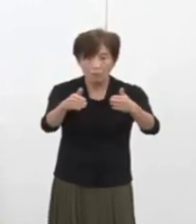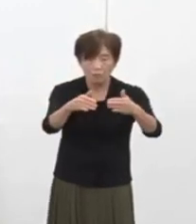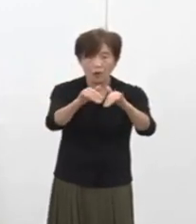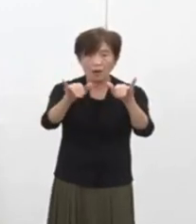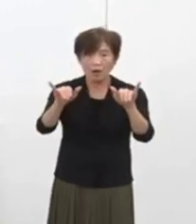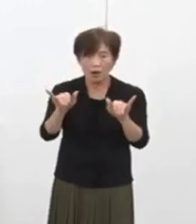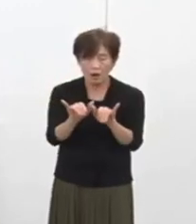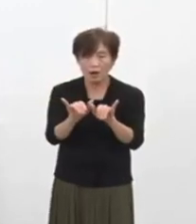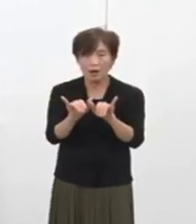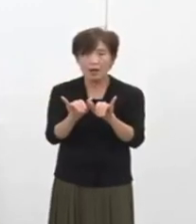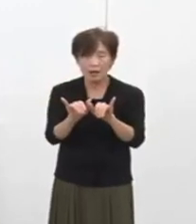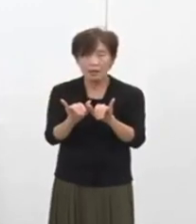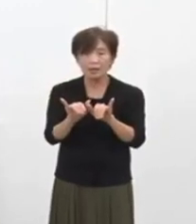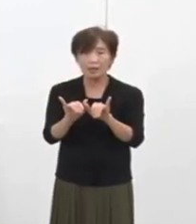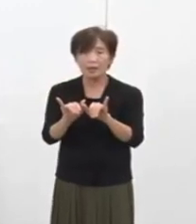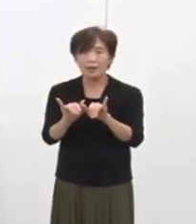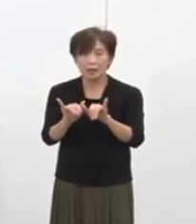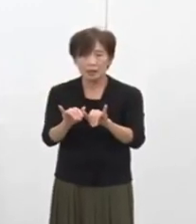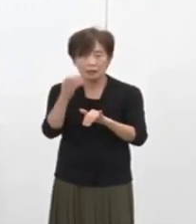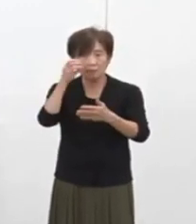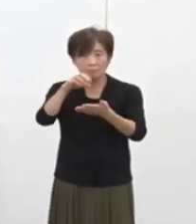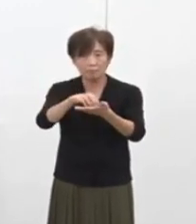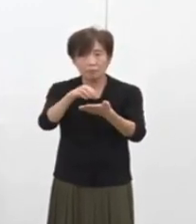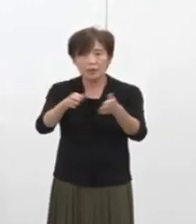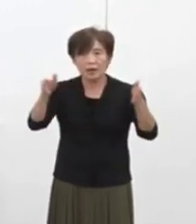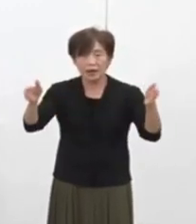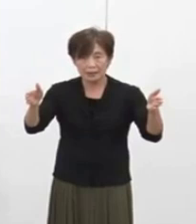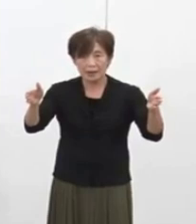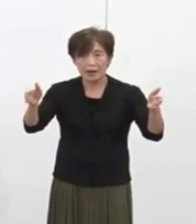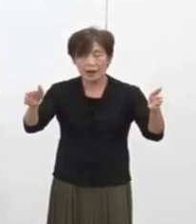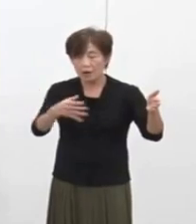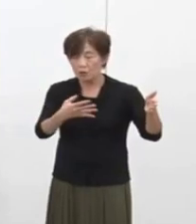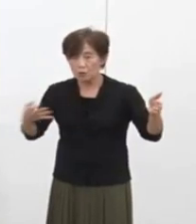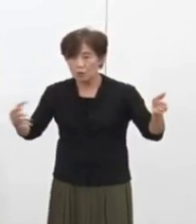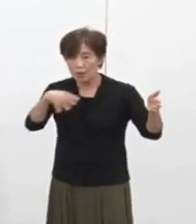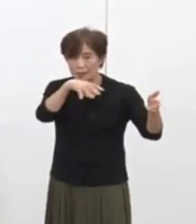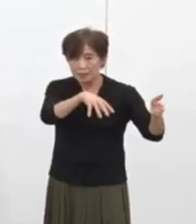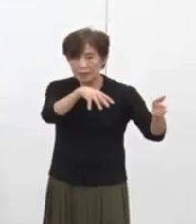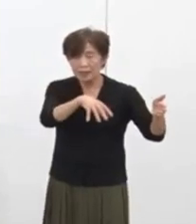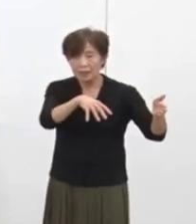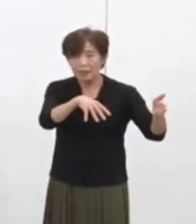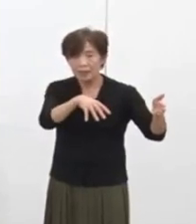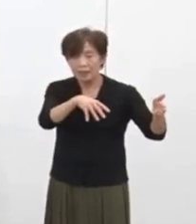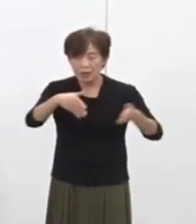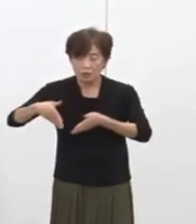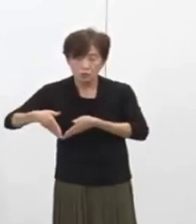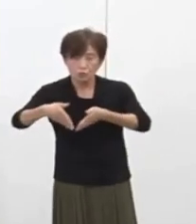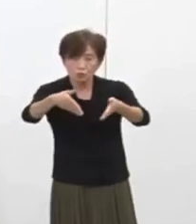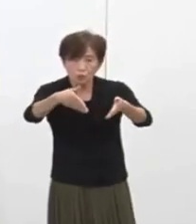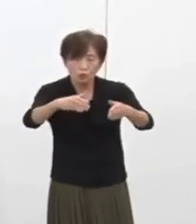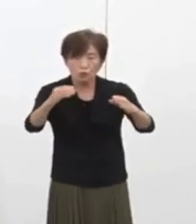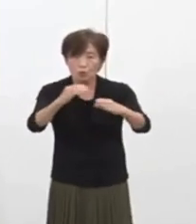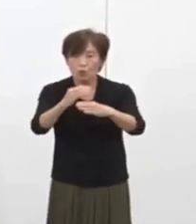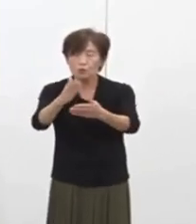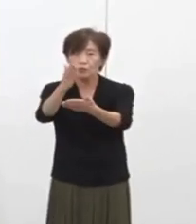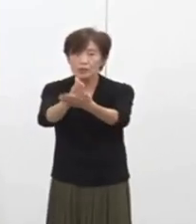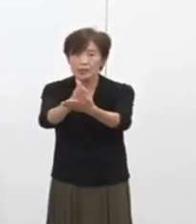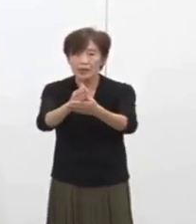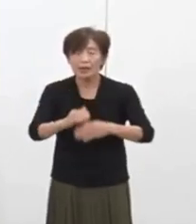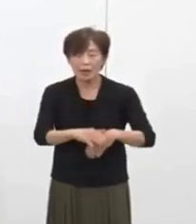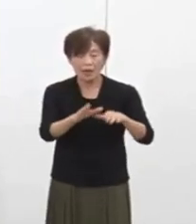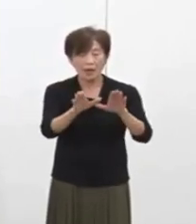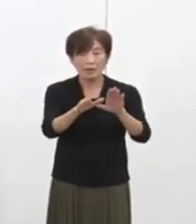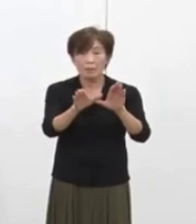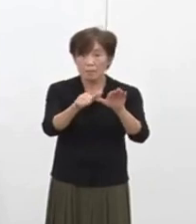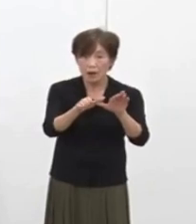は、淀屋橋交差点から伏見町三丁目交差点の側道の通行規制、難波交差